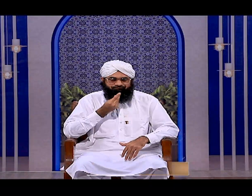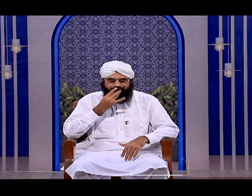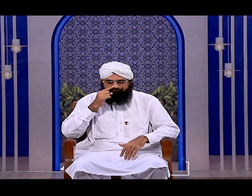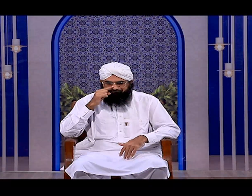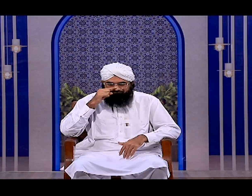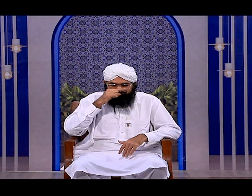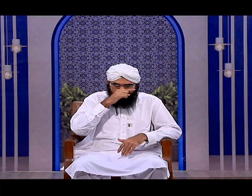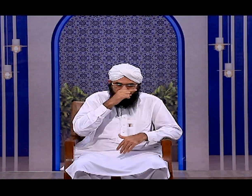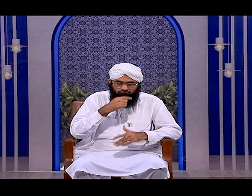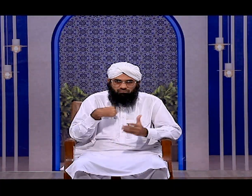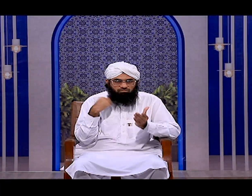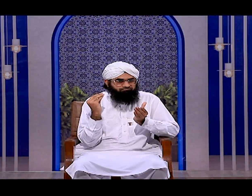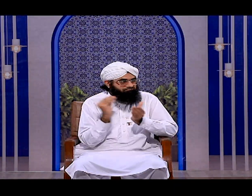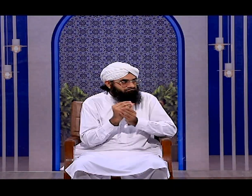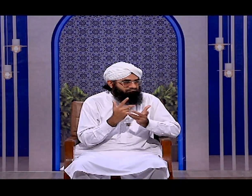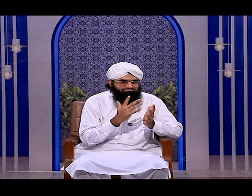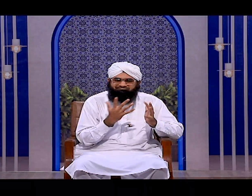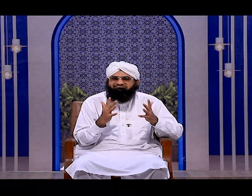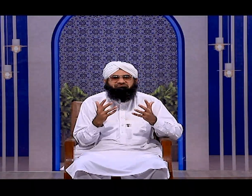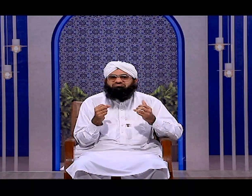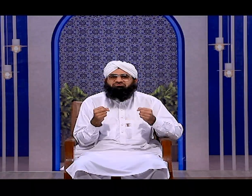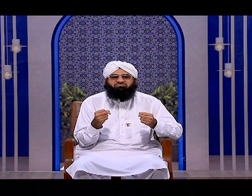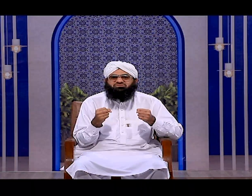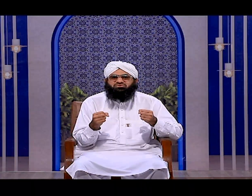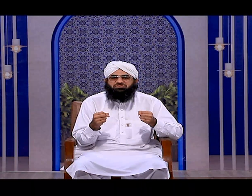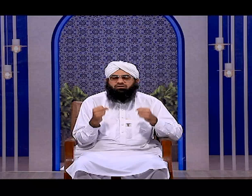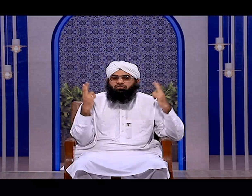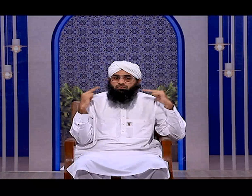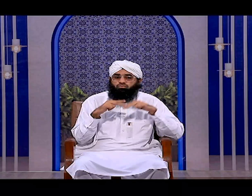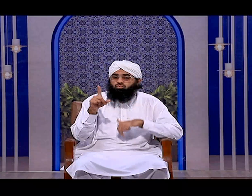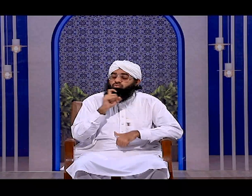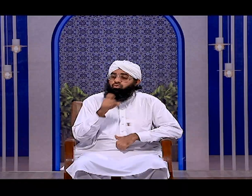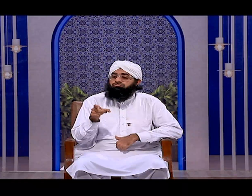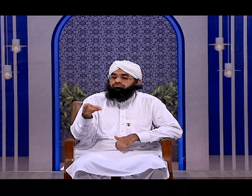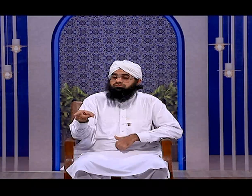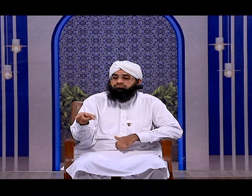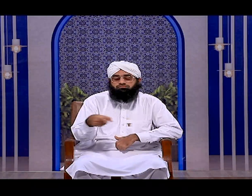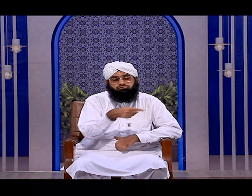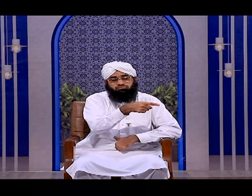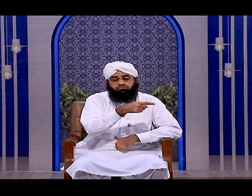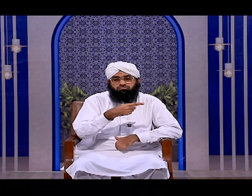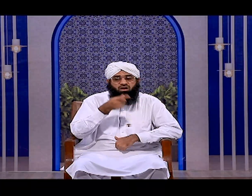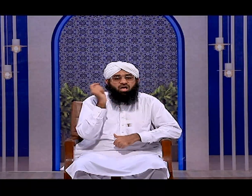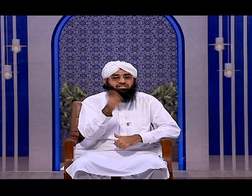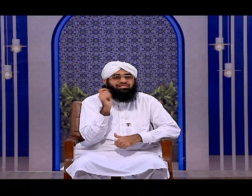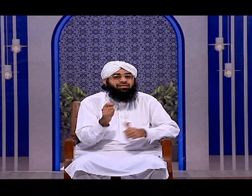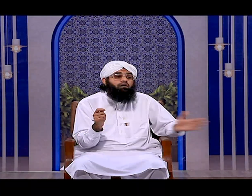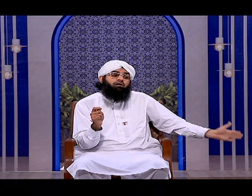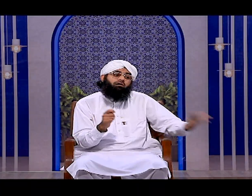ہوگا۔ اب اس کے پاس نجات کی کوئی راہ باقی نہیں رہے گی۔ فرشتوں کو حکم ہوگا اے فرشتوں اسے ہانک کر